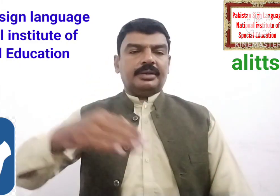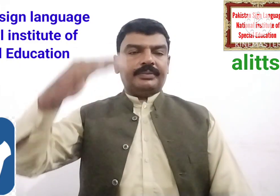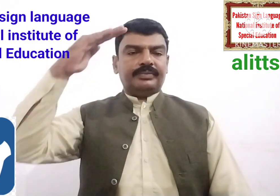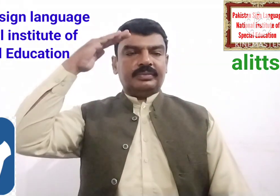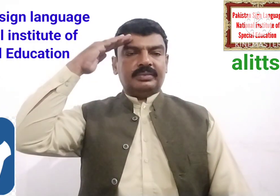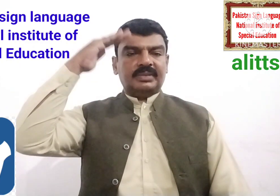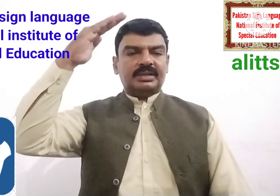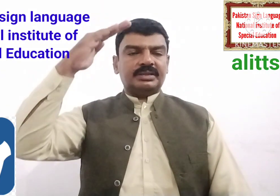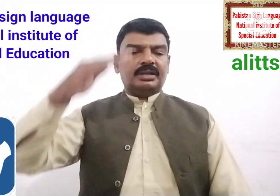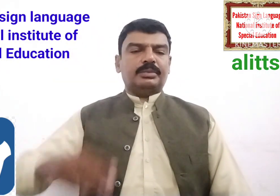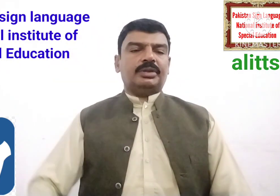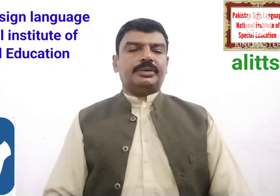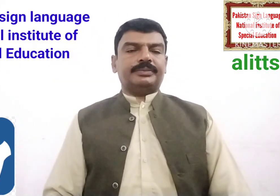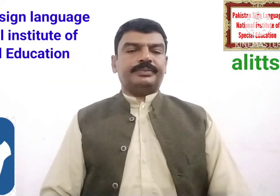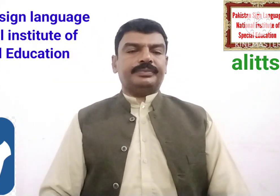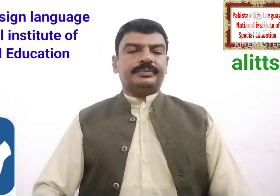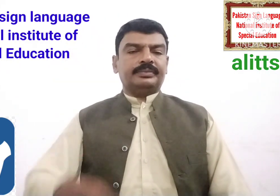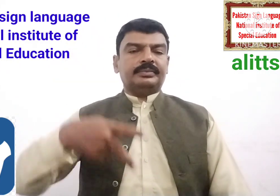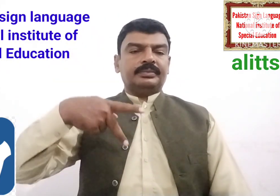बिस्मिल्लाहिर्रहमानिर्रहीम। अस्सलाम वालेकुम।